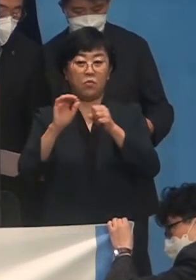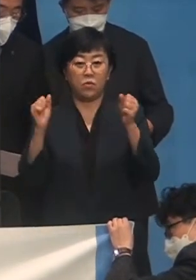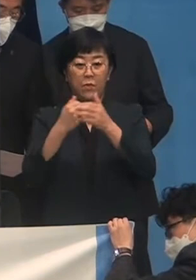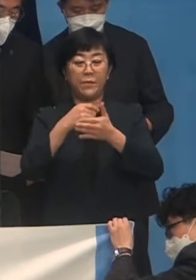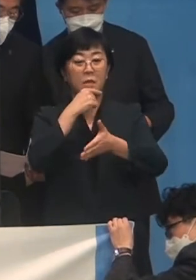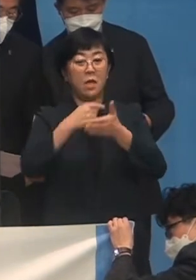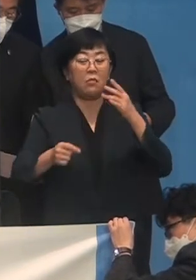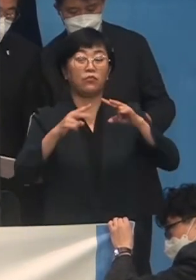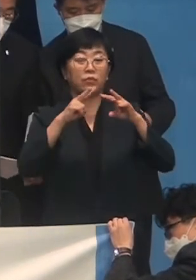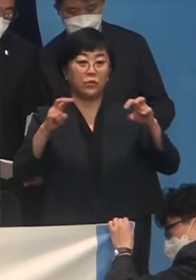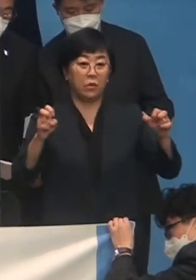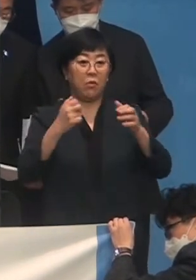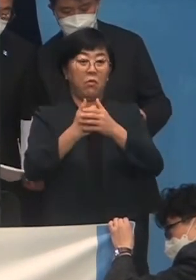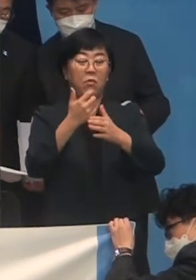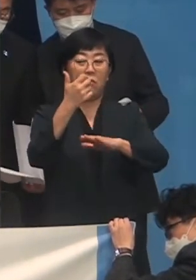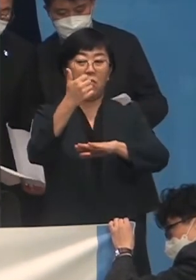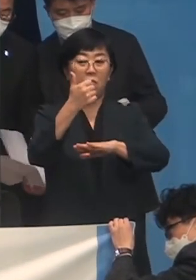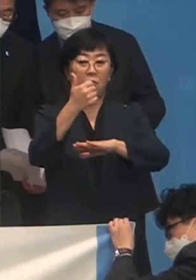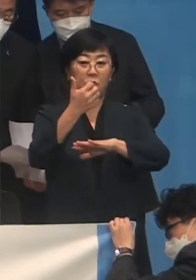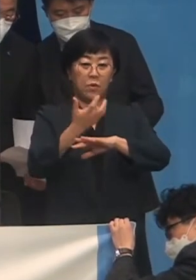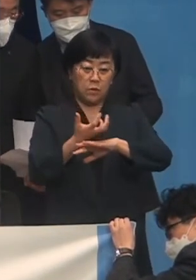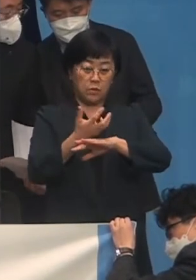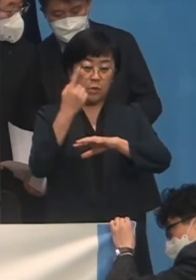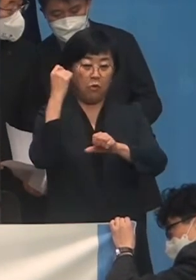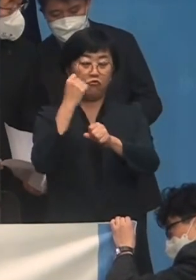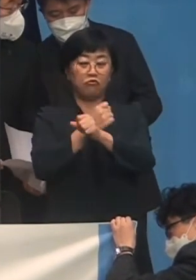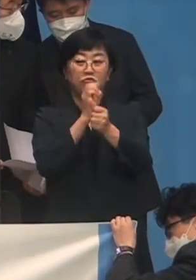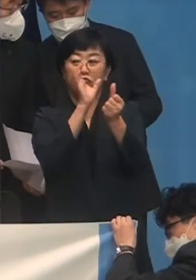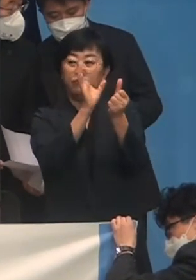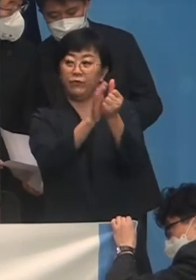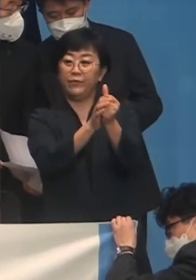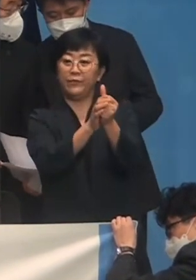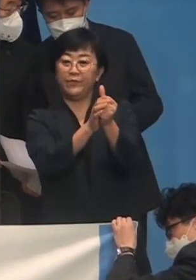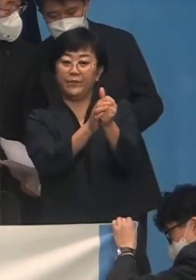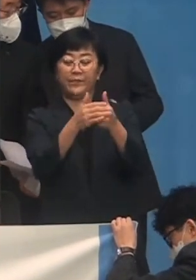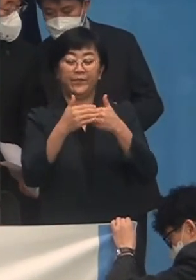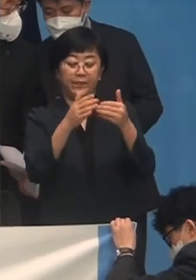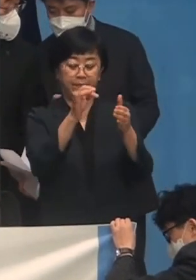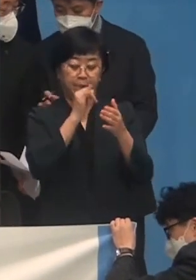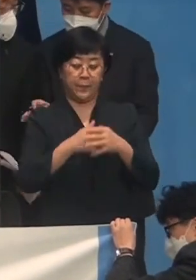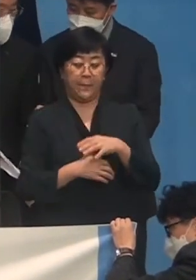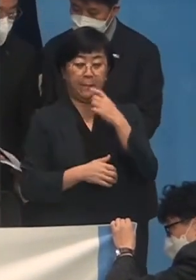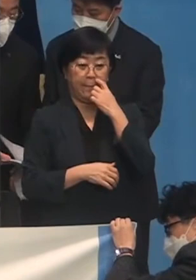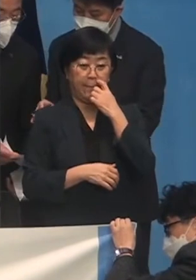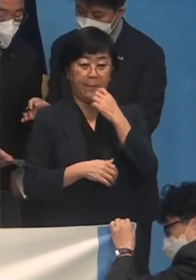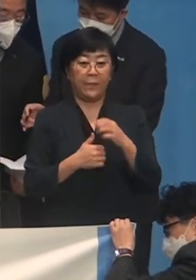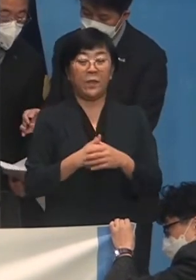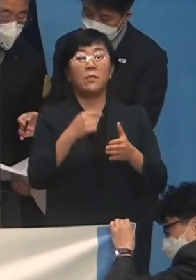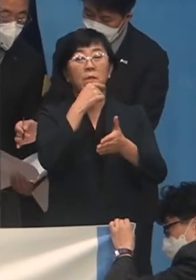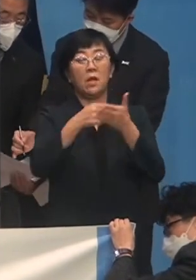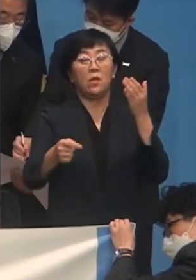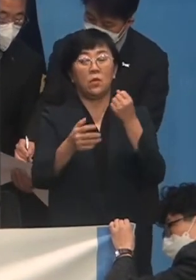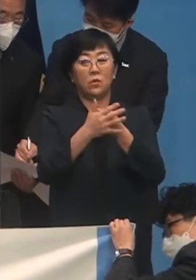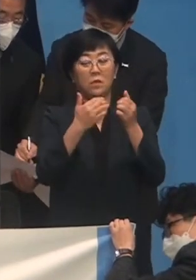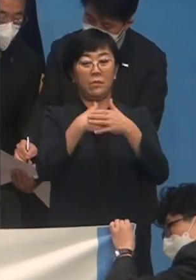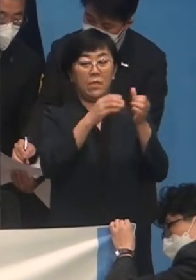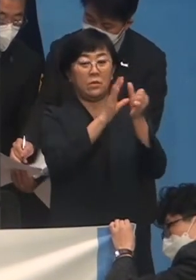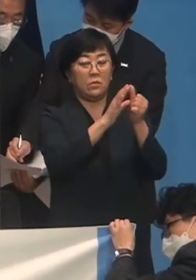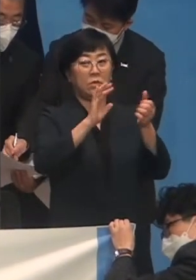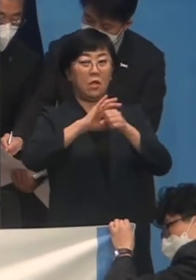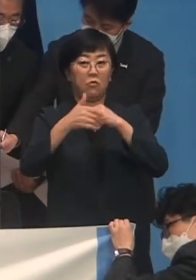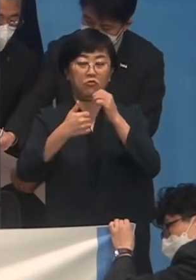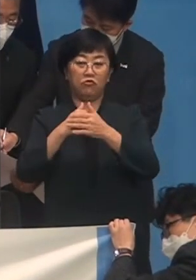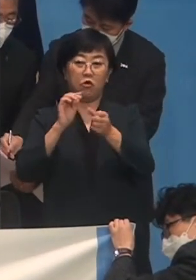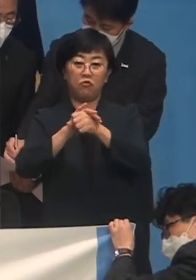지역 피해 분석 및 대응 방안 마련 연구 용역을 진행했습니다. 피해 조사 용역 기관인 태국